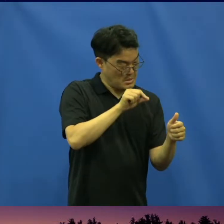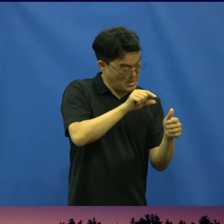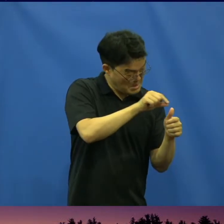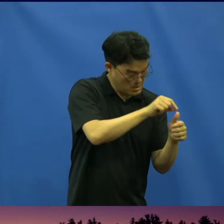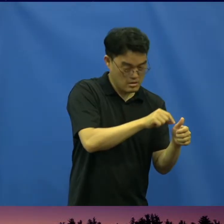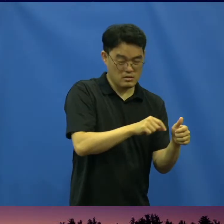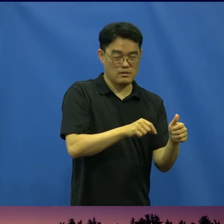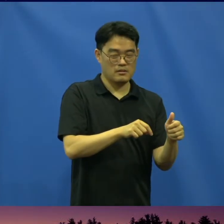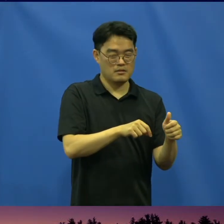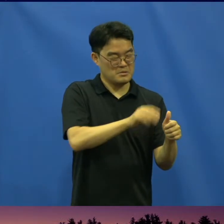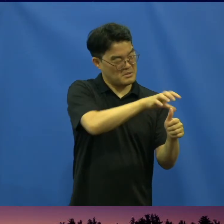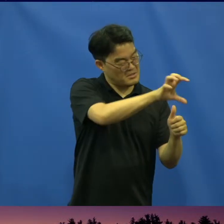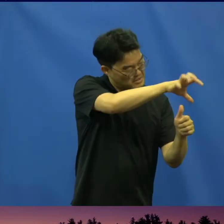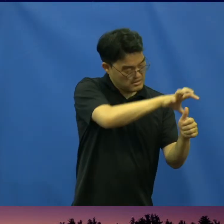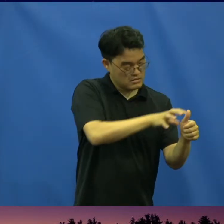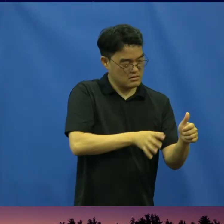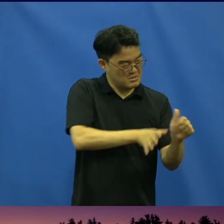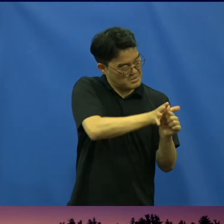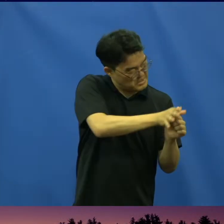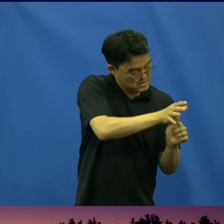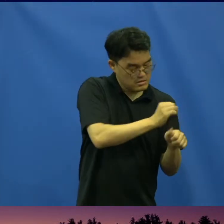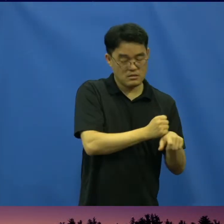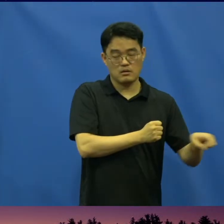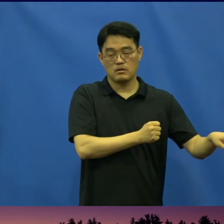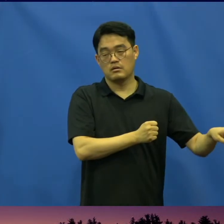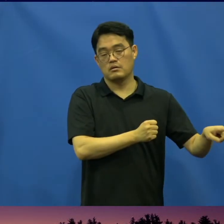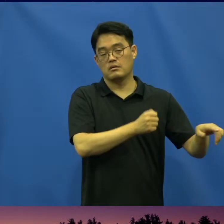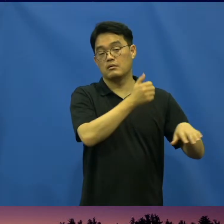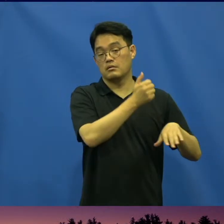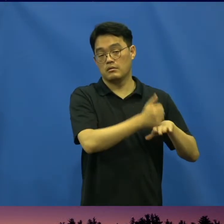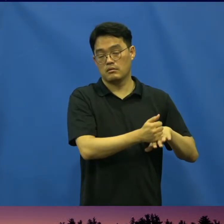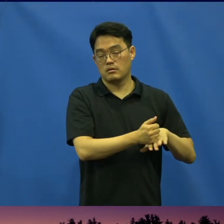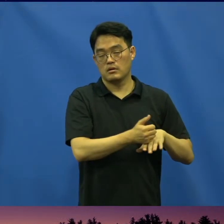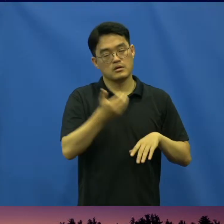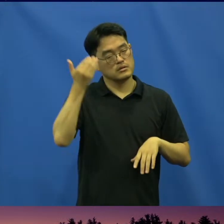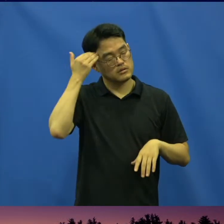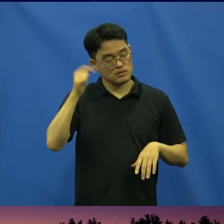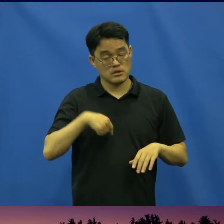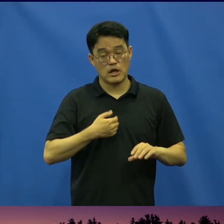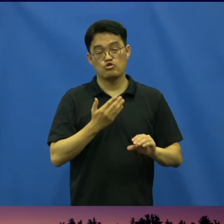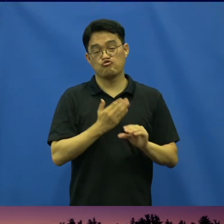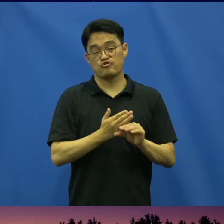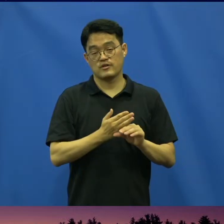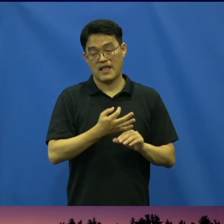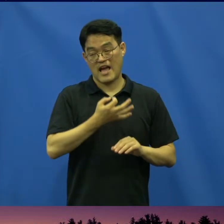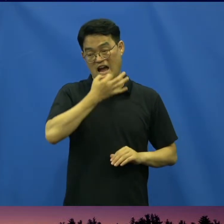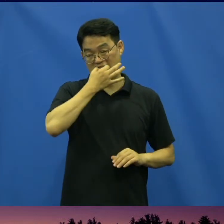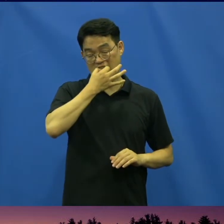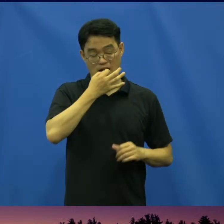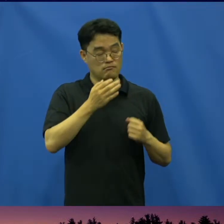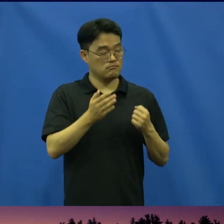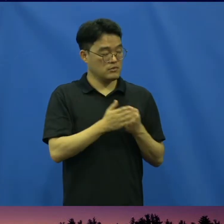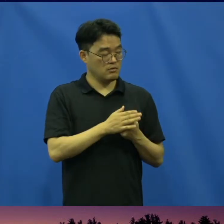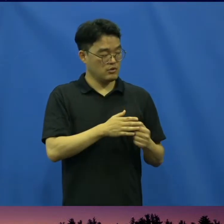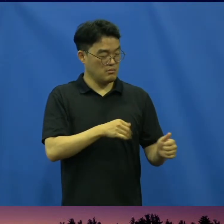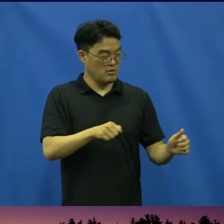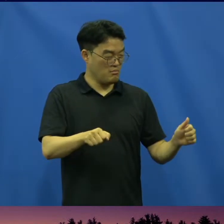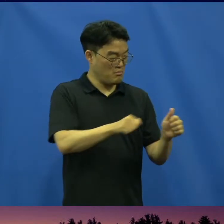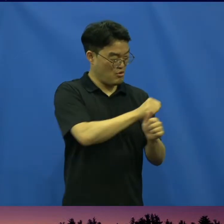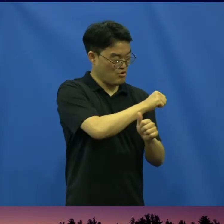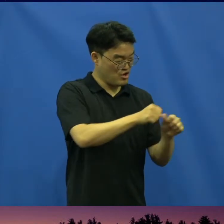많은 사람이 자신이 가진 지식을 잘못 사용한다는, 이기적으로 사용한다, 탐욕에 사로잡고 사용한다, 폭력적으로 사용한다.